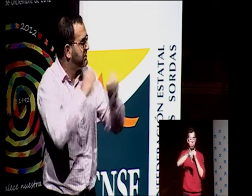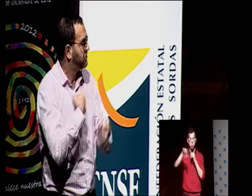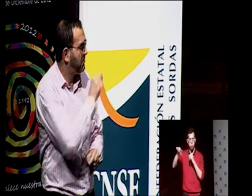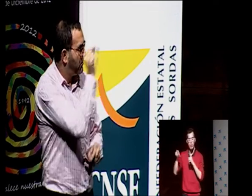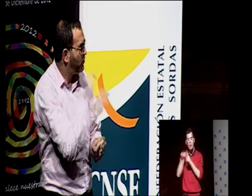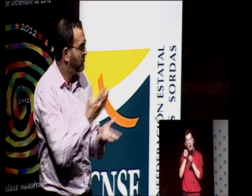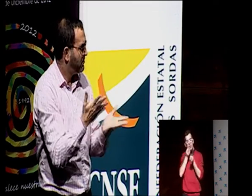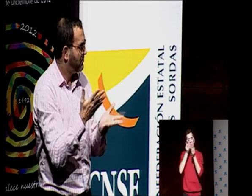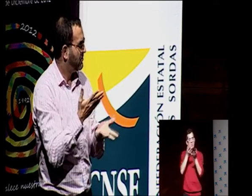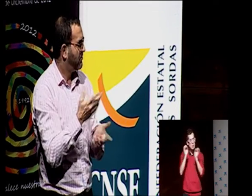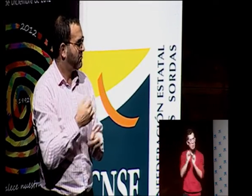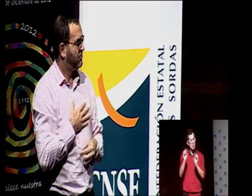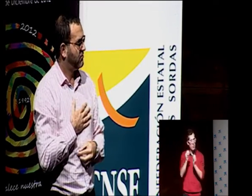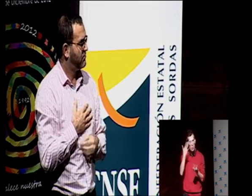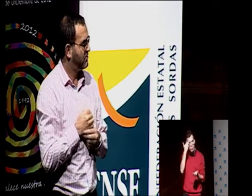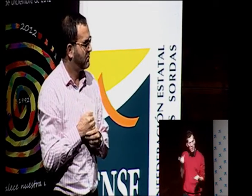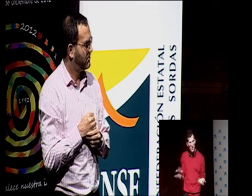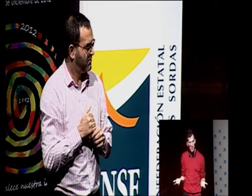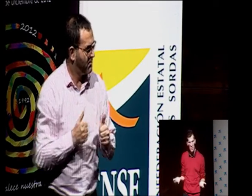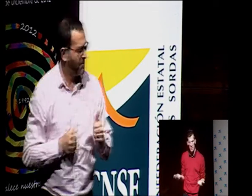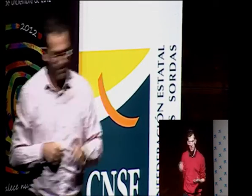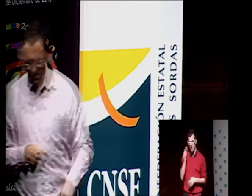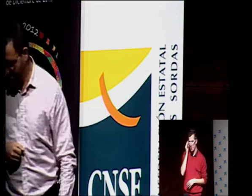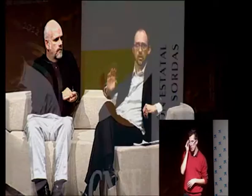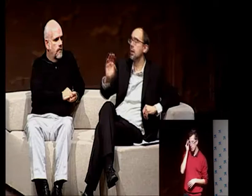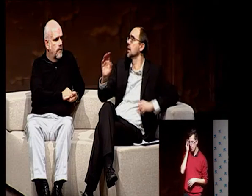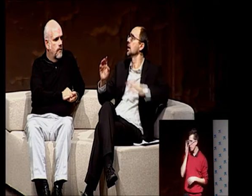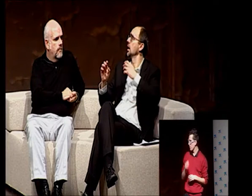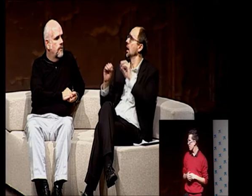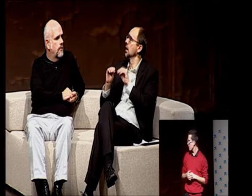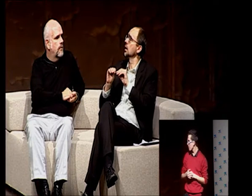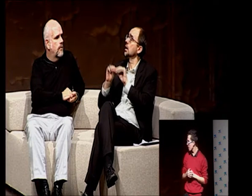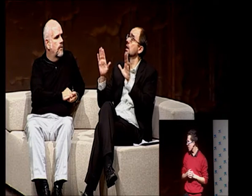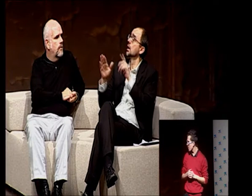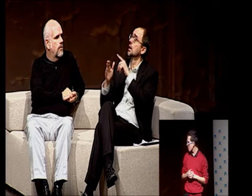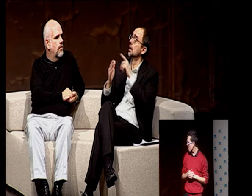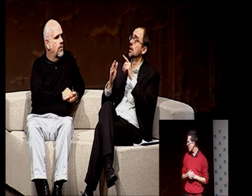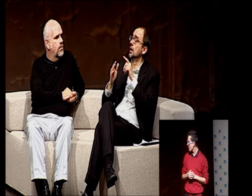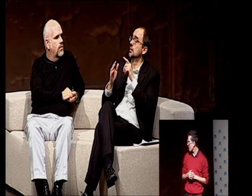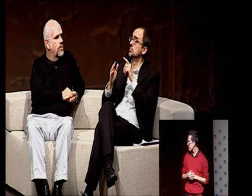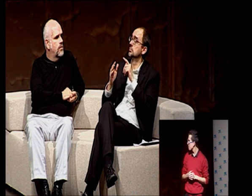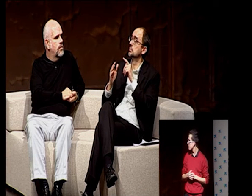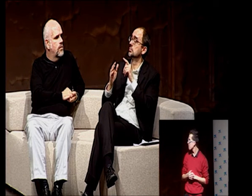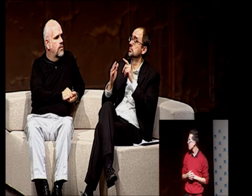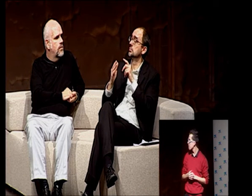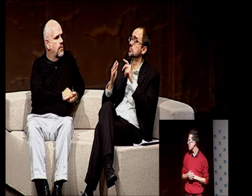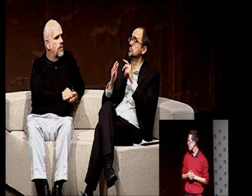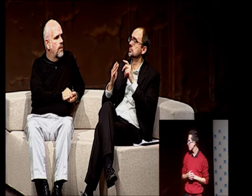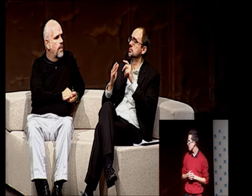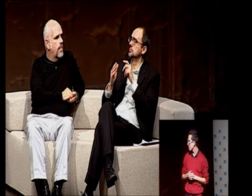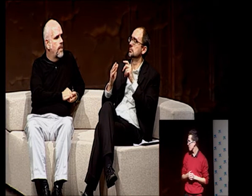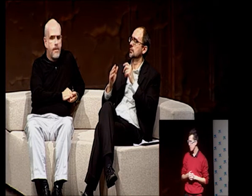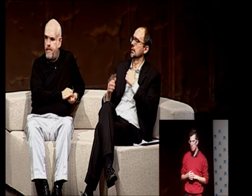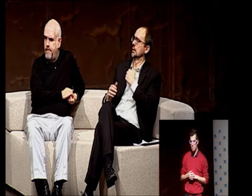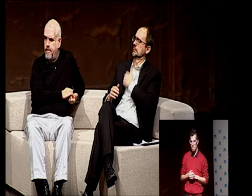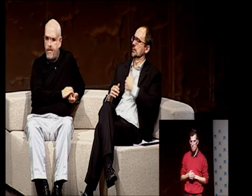como las infravaloran y las eh Y las relegaba entonces esos conocimientos Esa